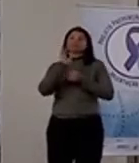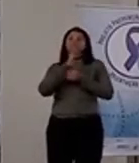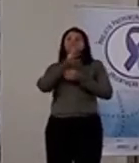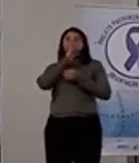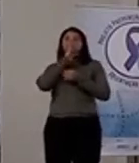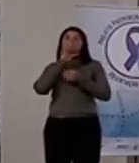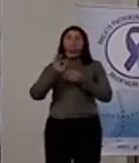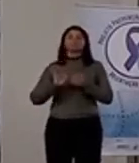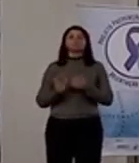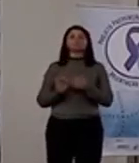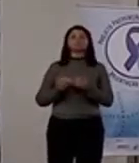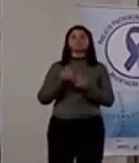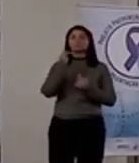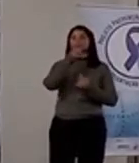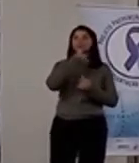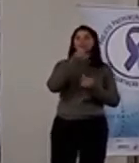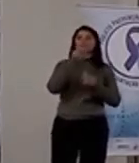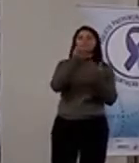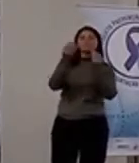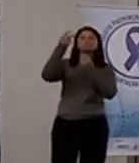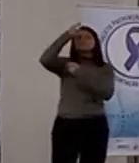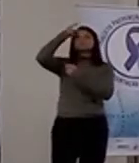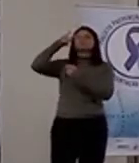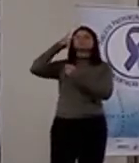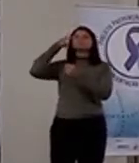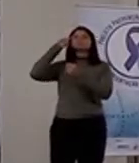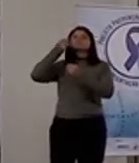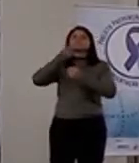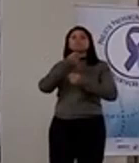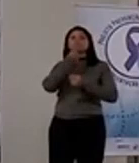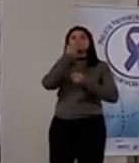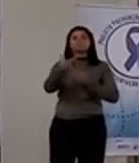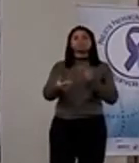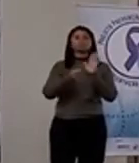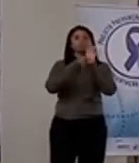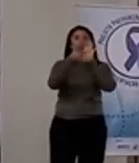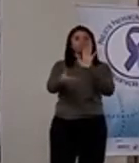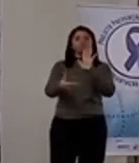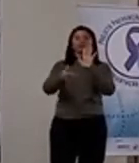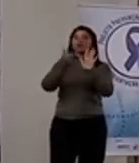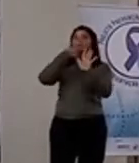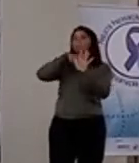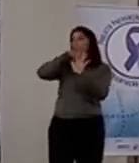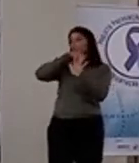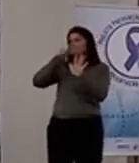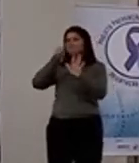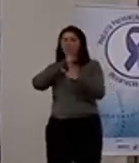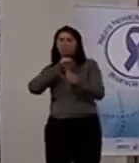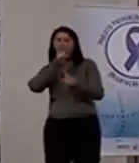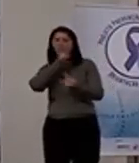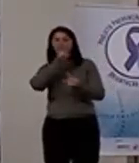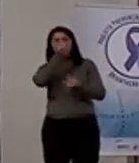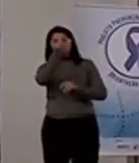Certo? Infelizmente, muitas pessoas testam esse tipo de comentário, nossa, é uma mãe velha. Certo?